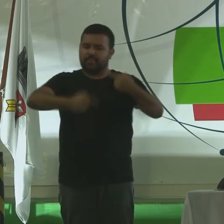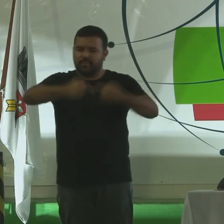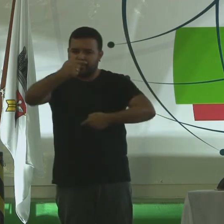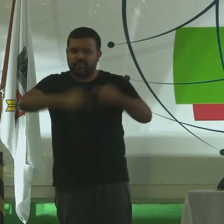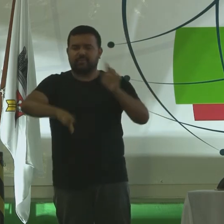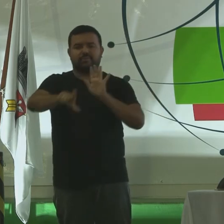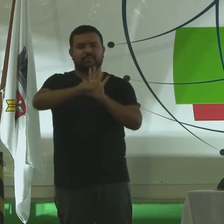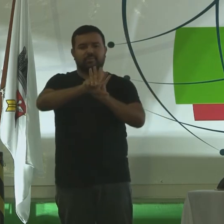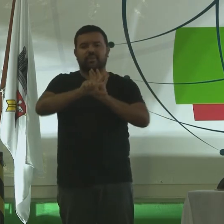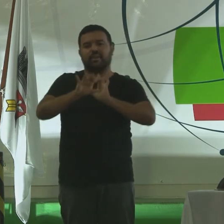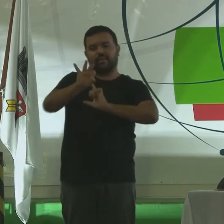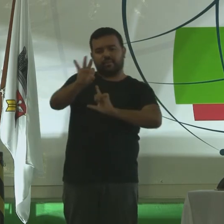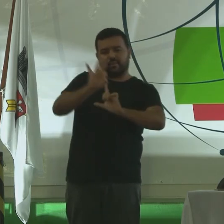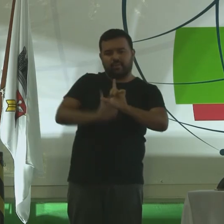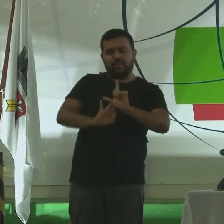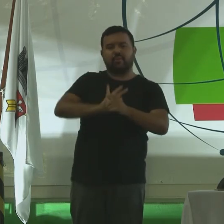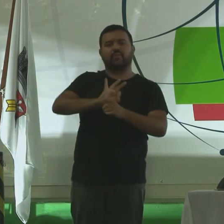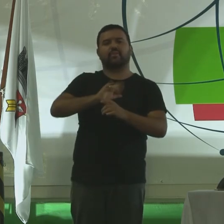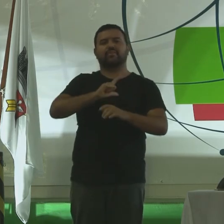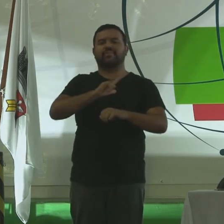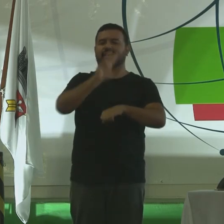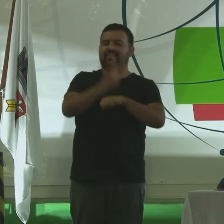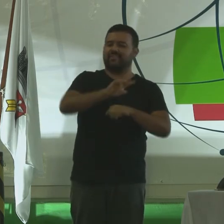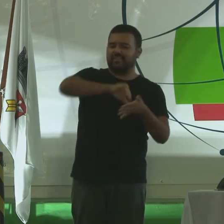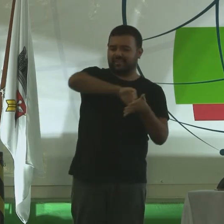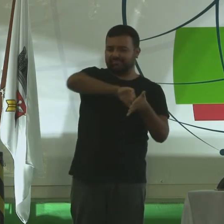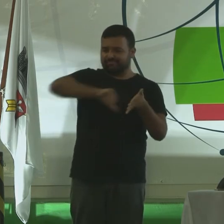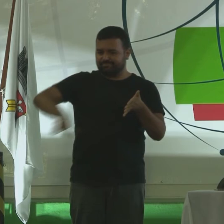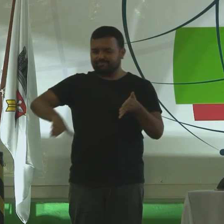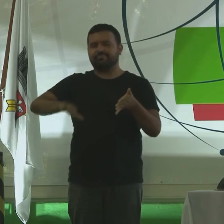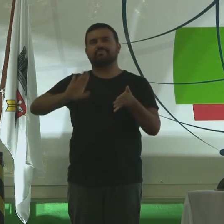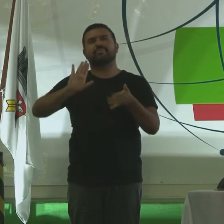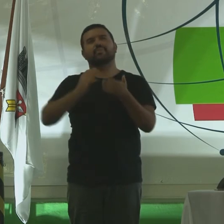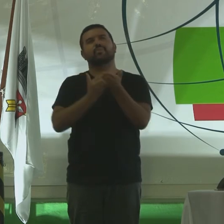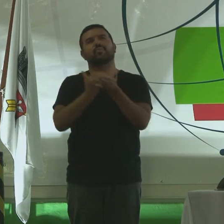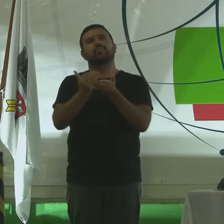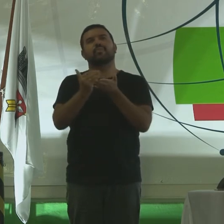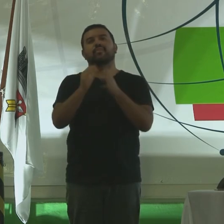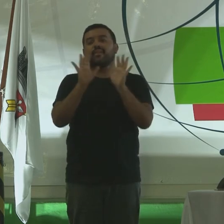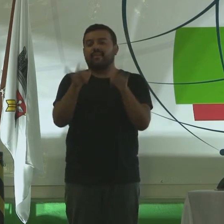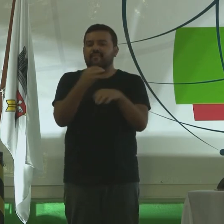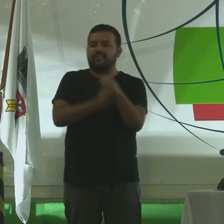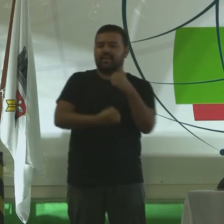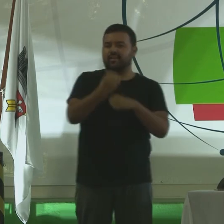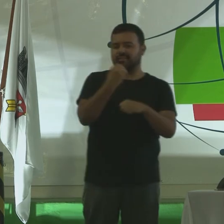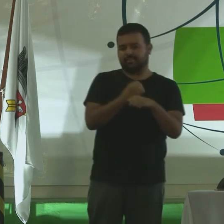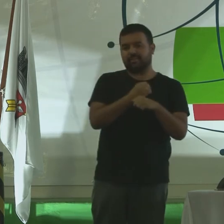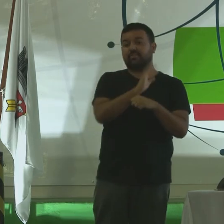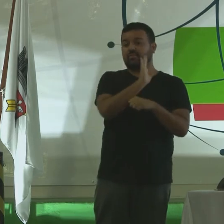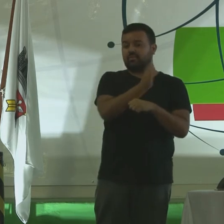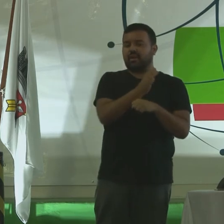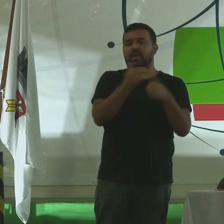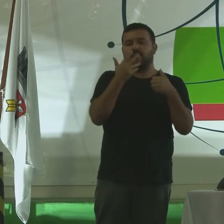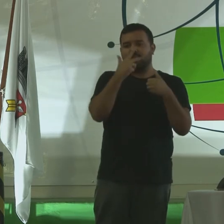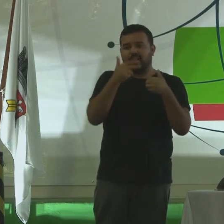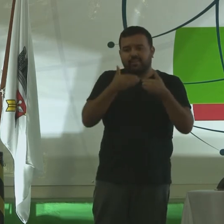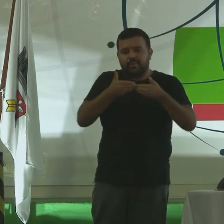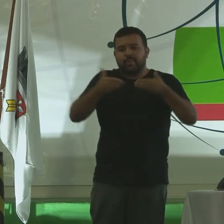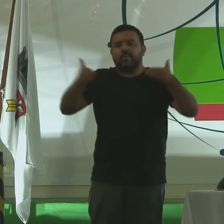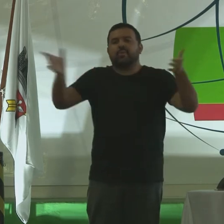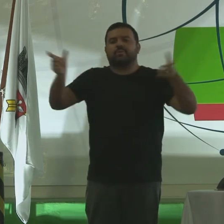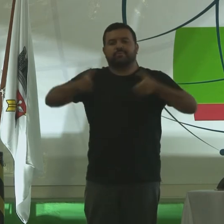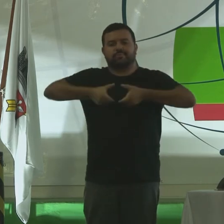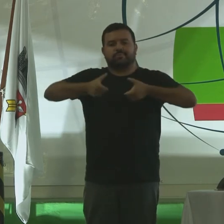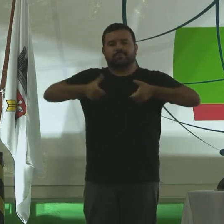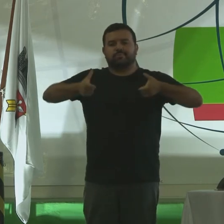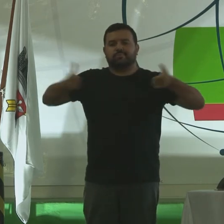né, pela nossa reserva de vagas, que foi instituída a partir do final do ano passado, se ampliou. Né? Nós temos um